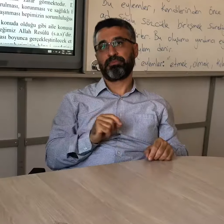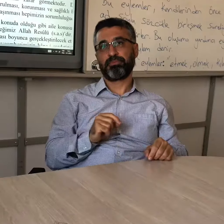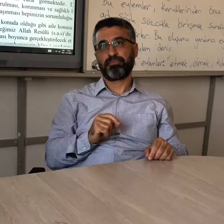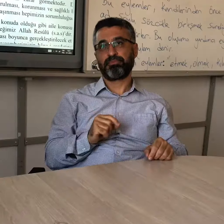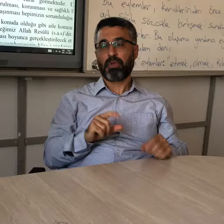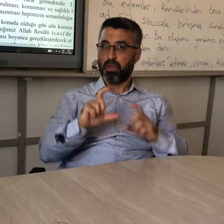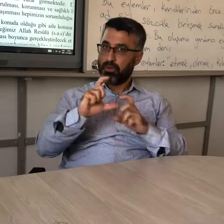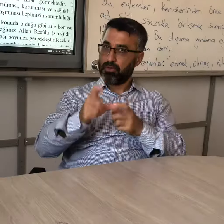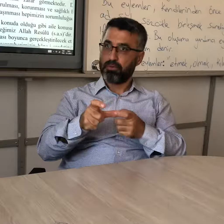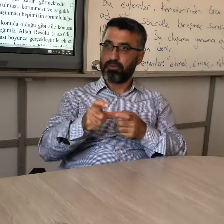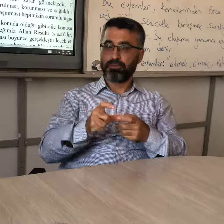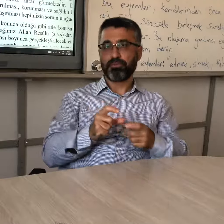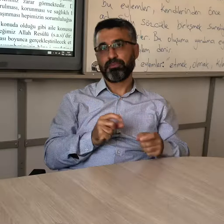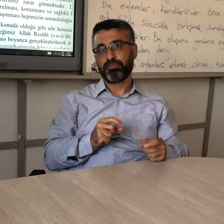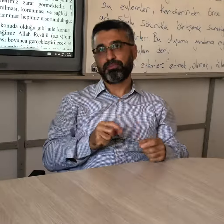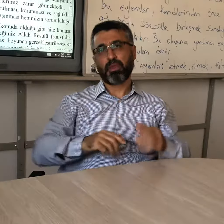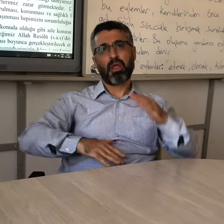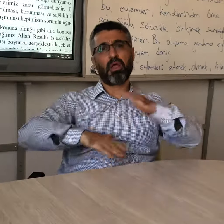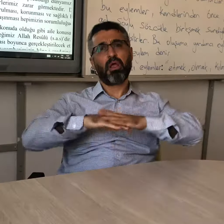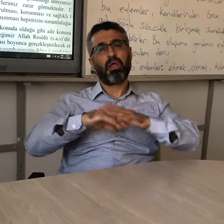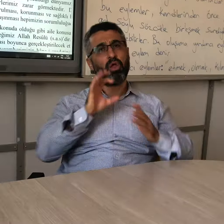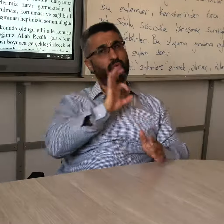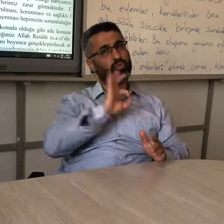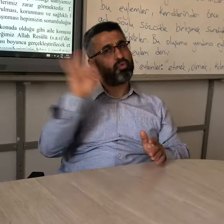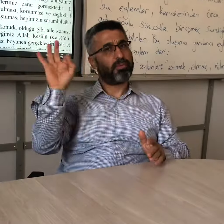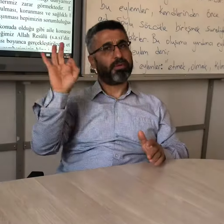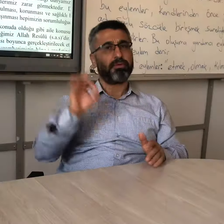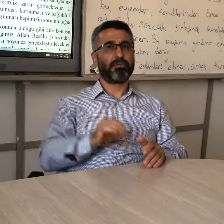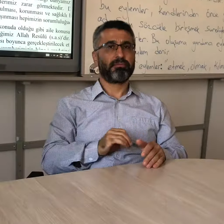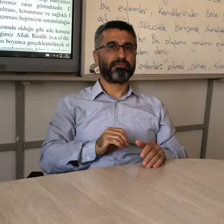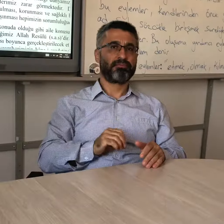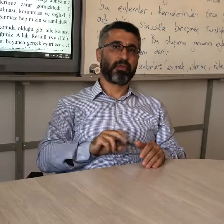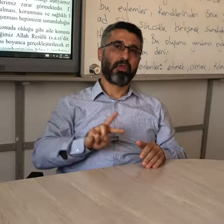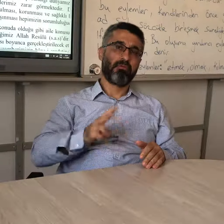Sorusunun en mükemmel ve canlı cevabı, İzlediğiniz